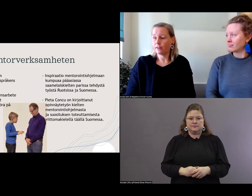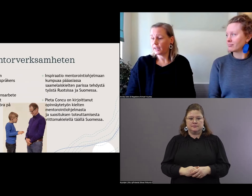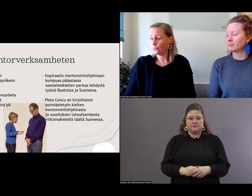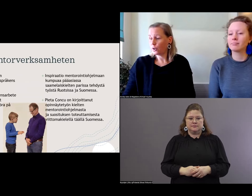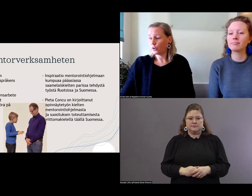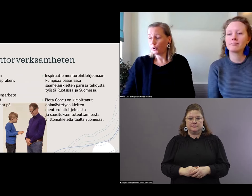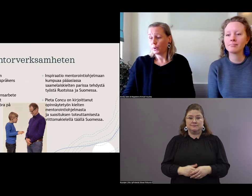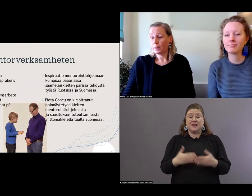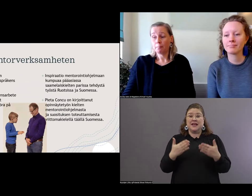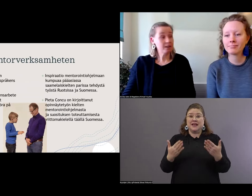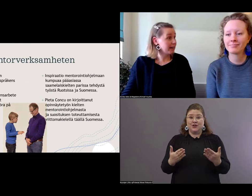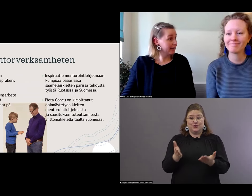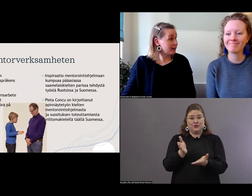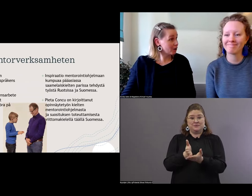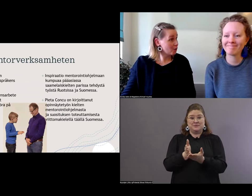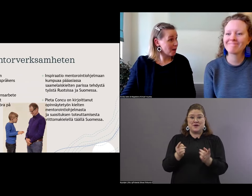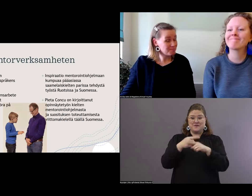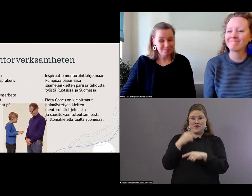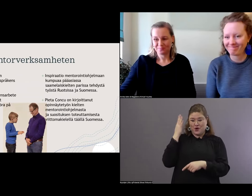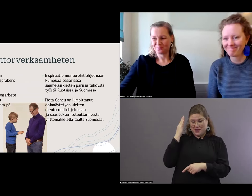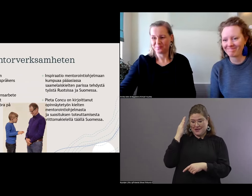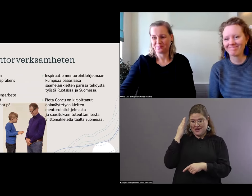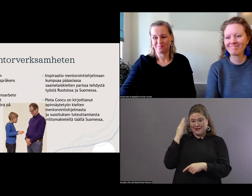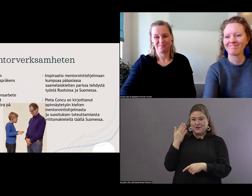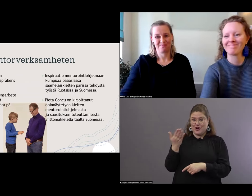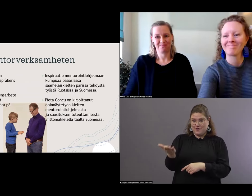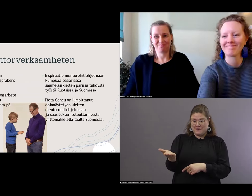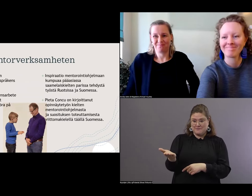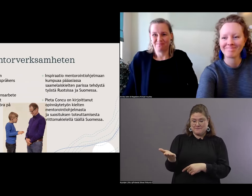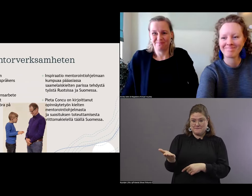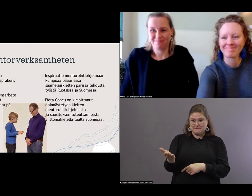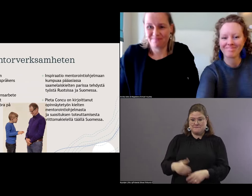Seuraavaksi annankin vuoron Magdalenalle, ole hyvä.